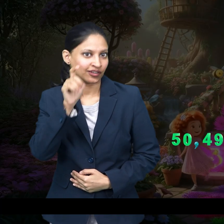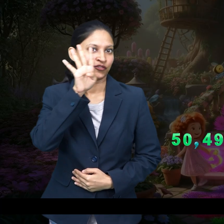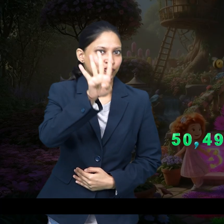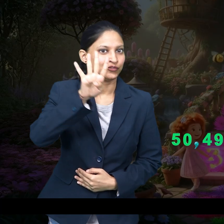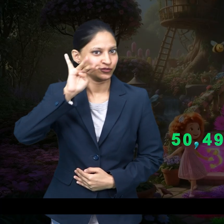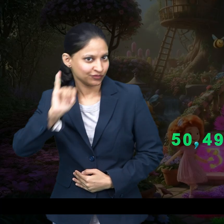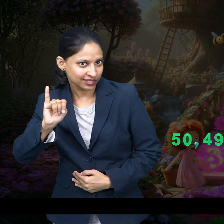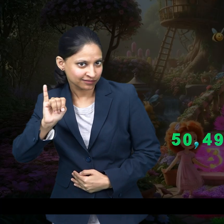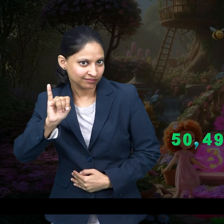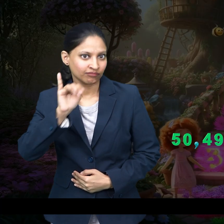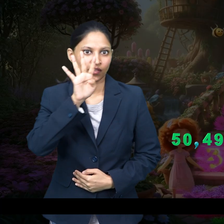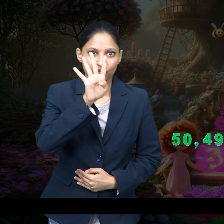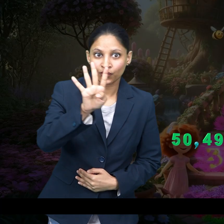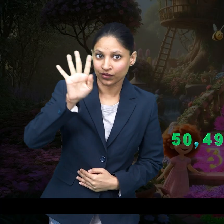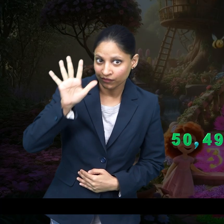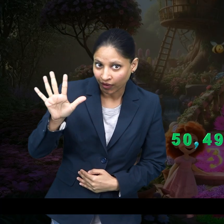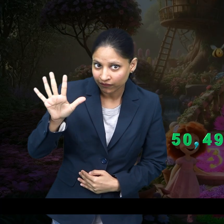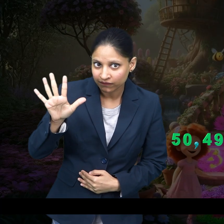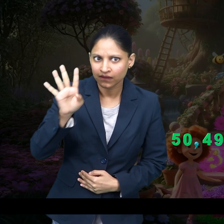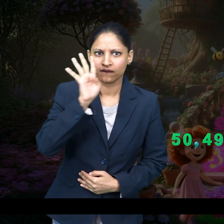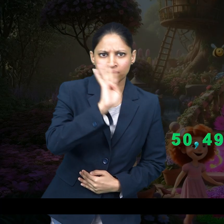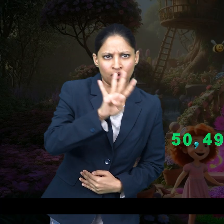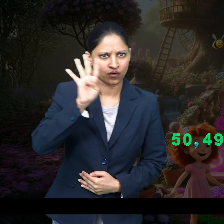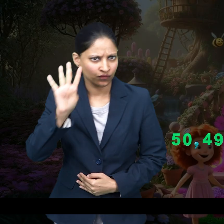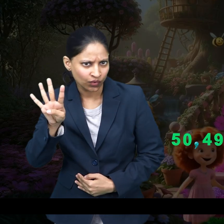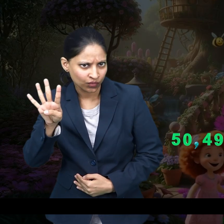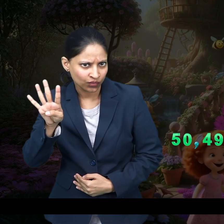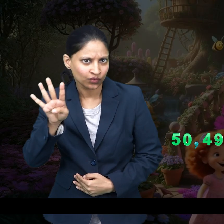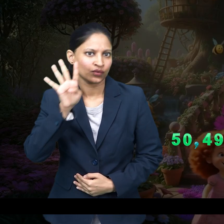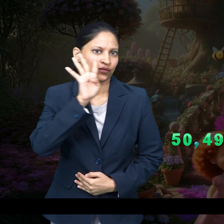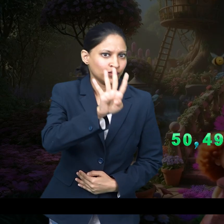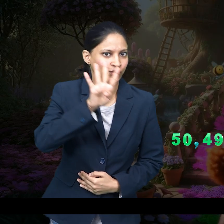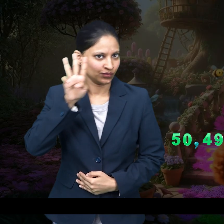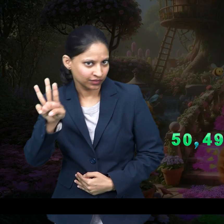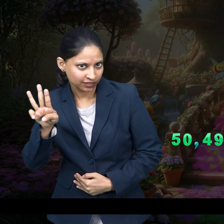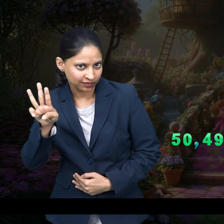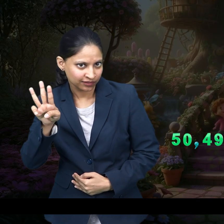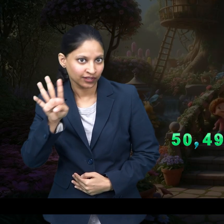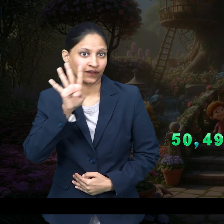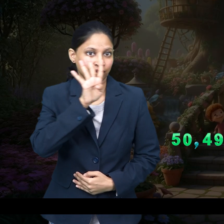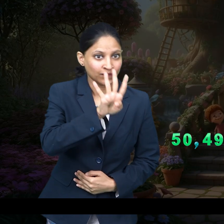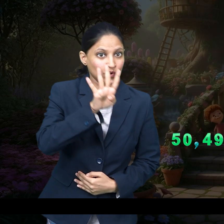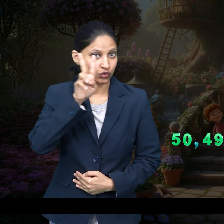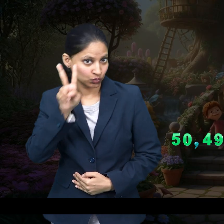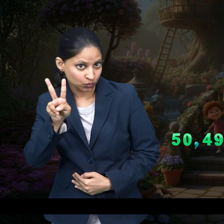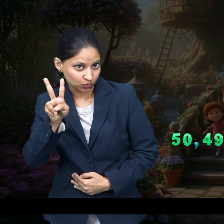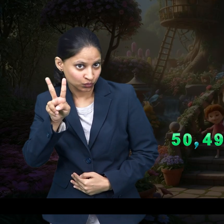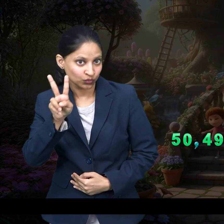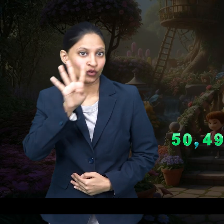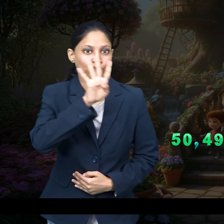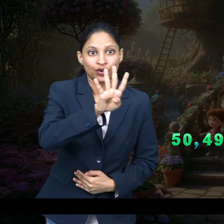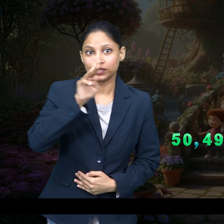47, 46, 45, 44, 43,